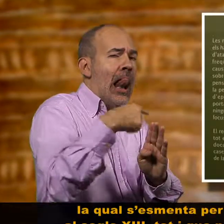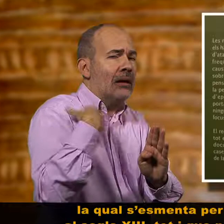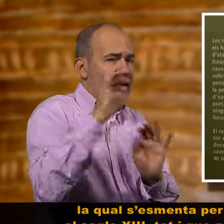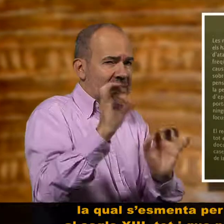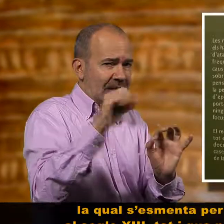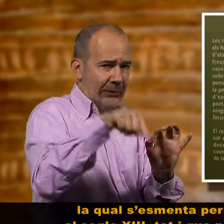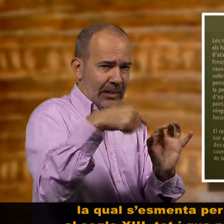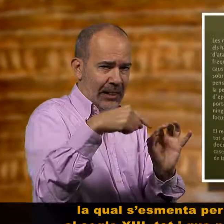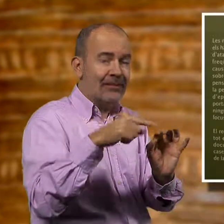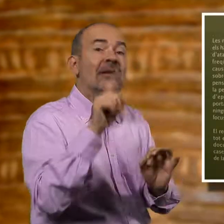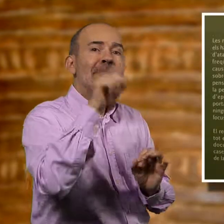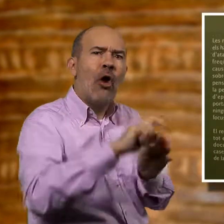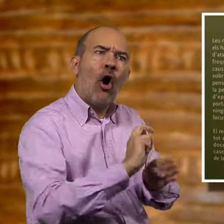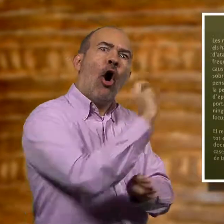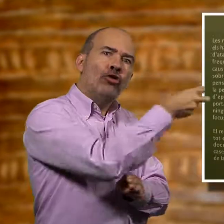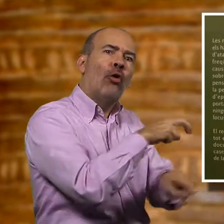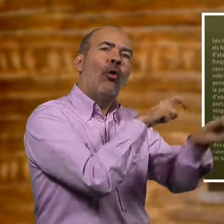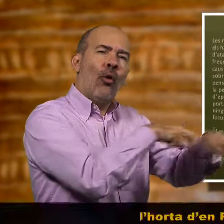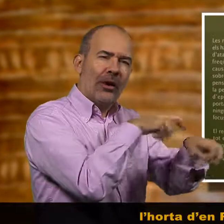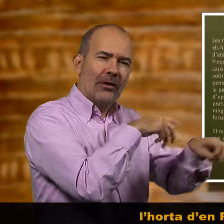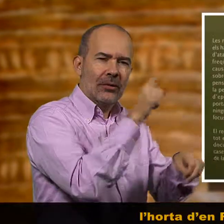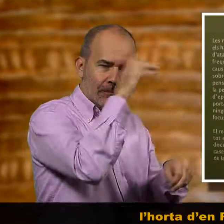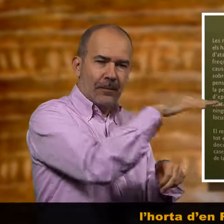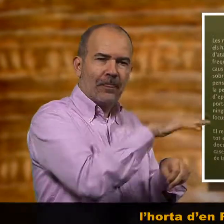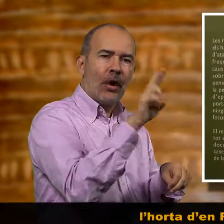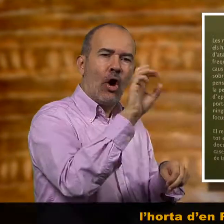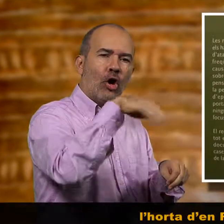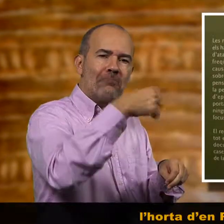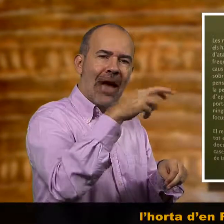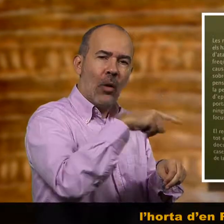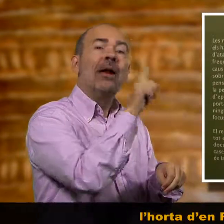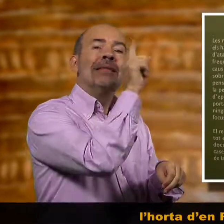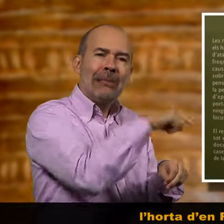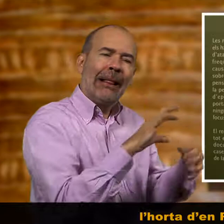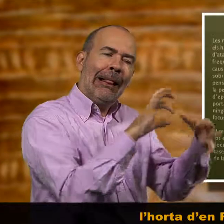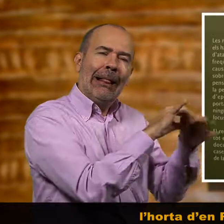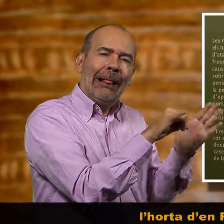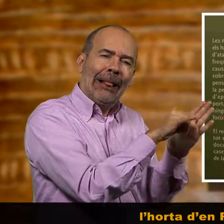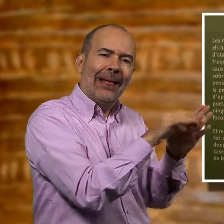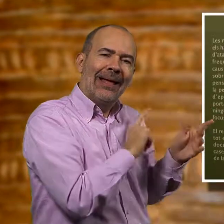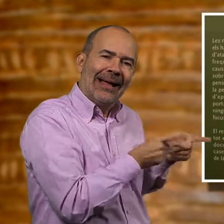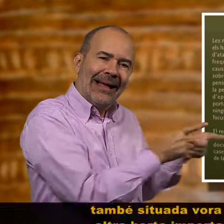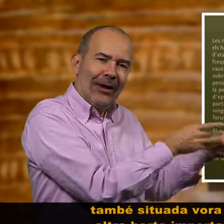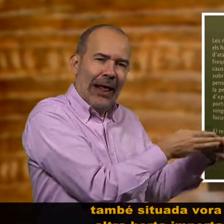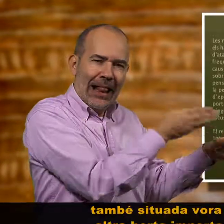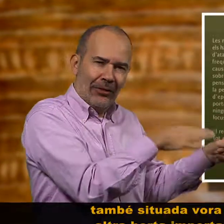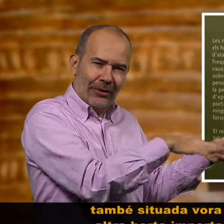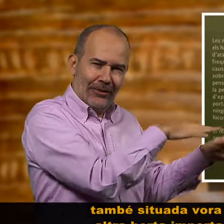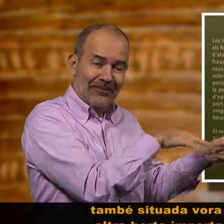sabem que el conreu de plantes fibroses destinades a la filatura, com el cànem, ja era una dedicació important a l'horta